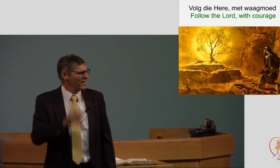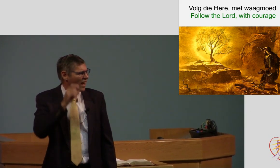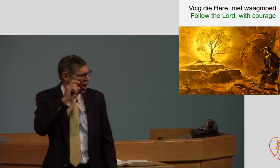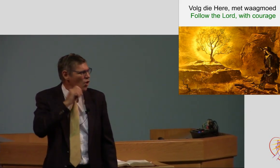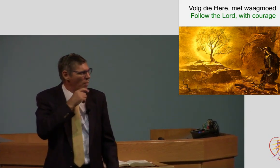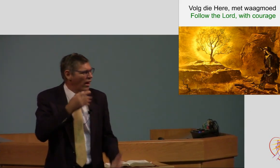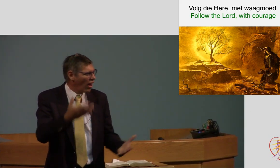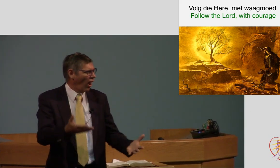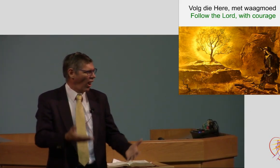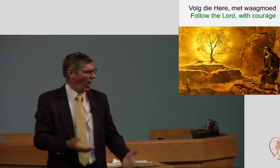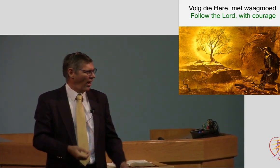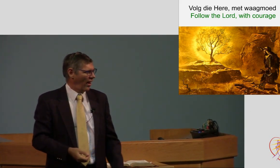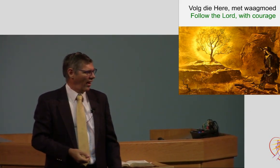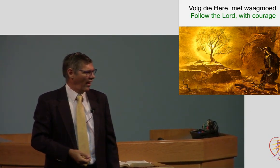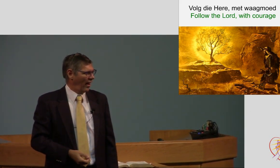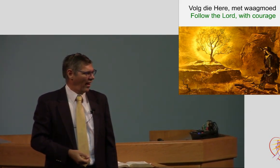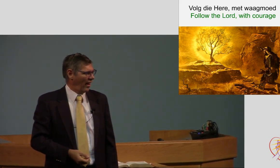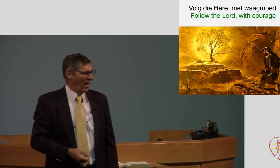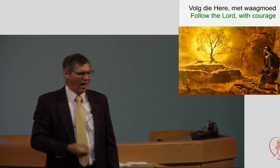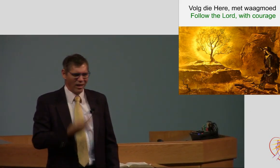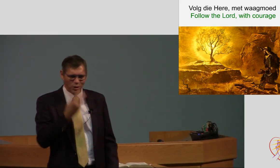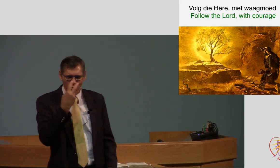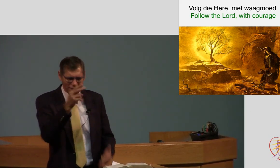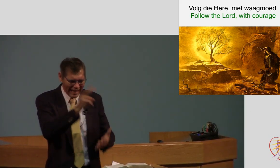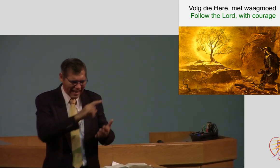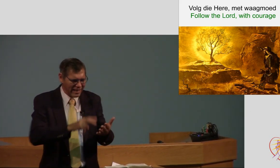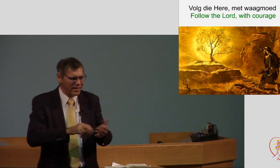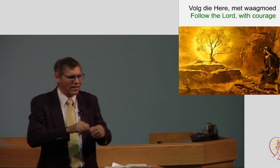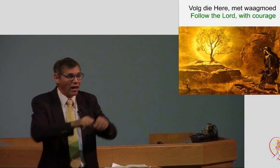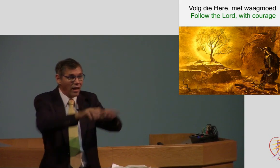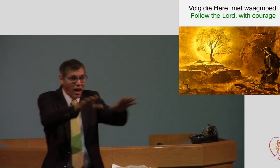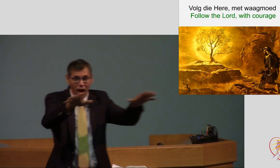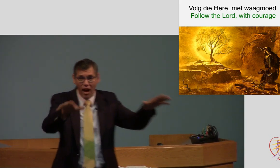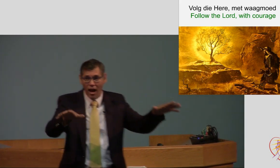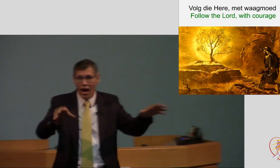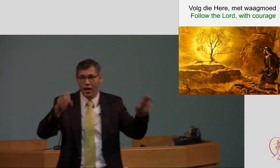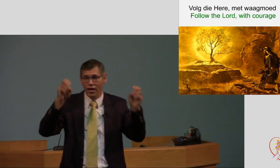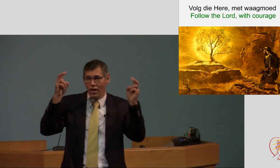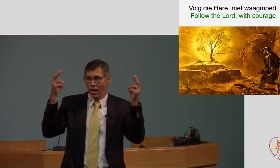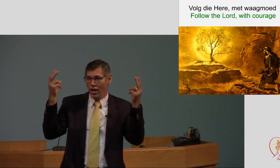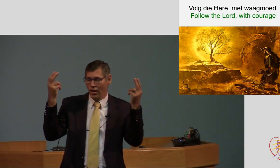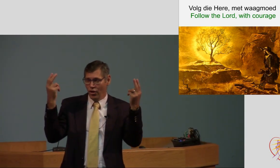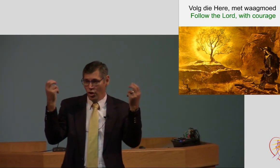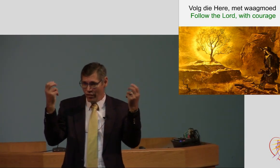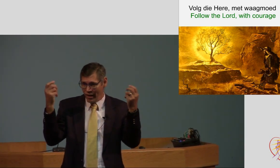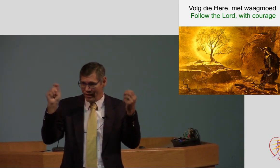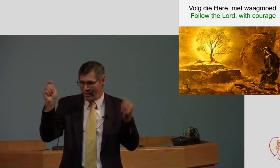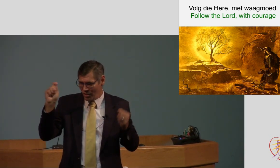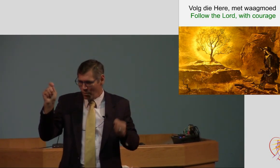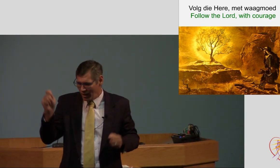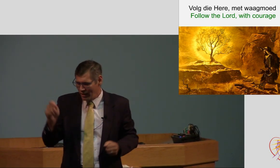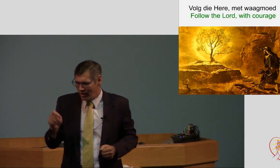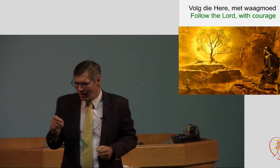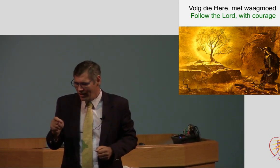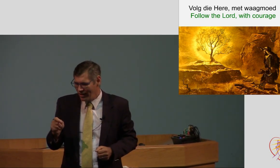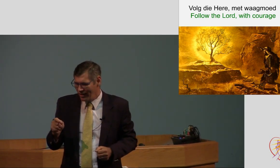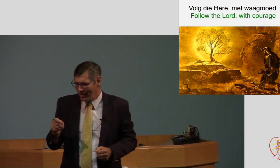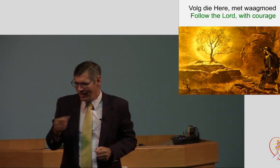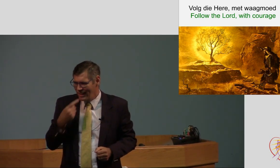Ou man al. As ons lees Handelinge in die Nuwe Testament,